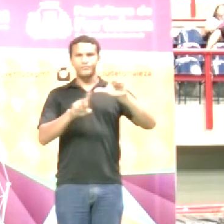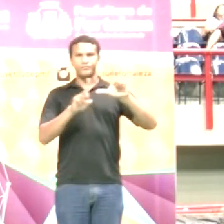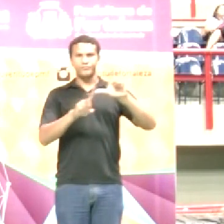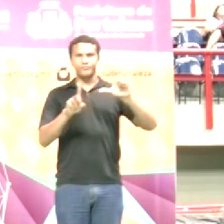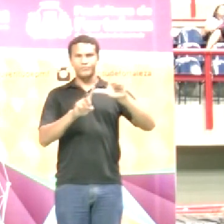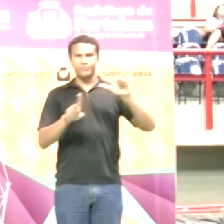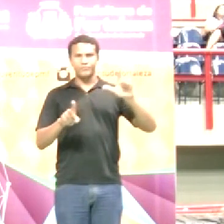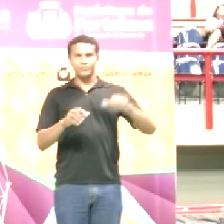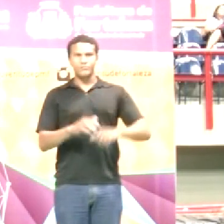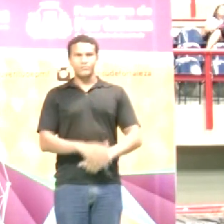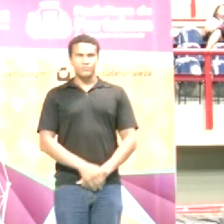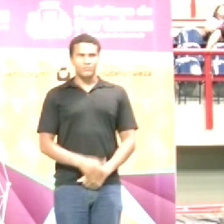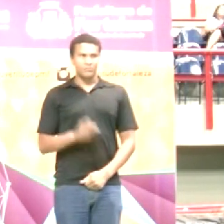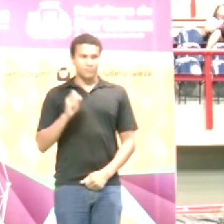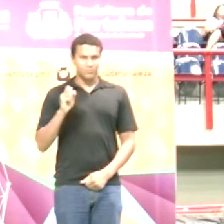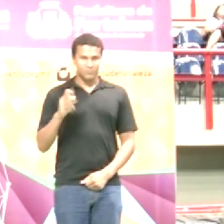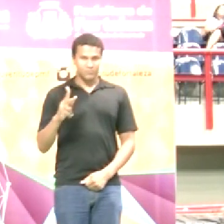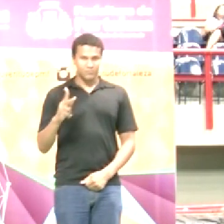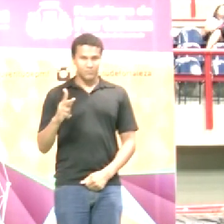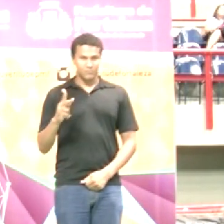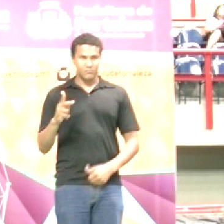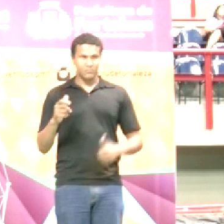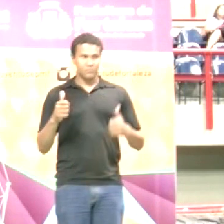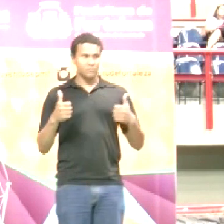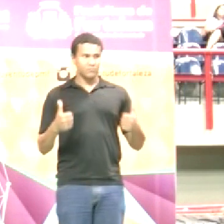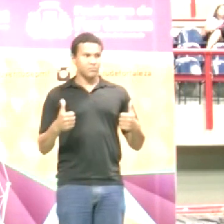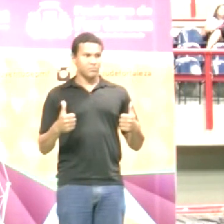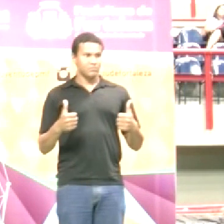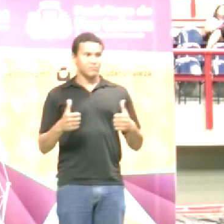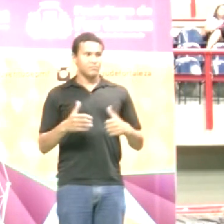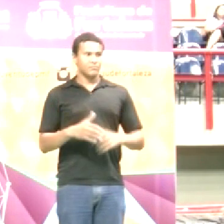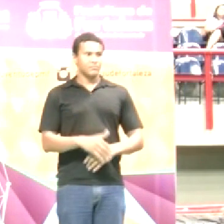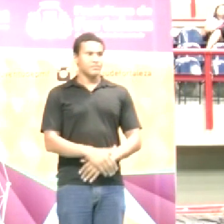A. Joia essa? Tudo bem?